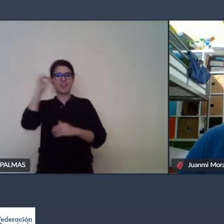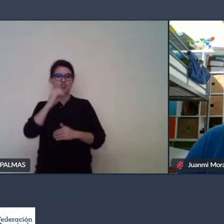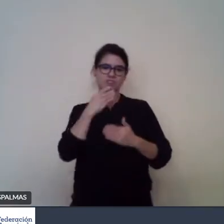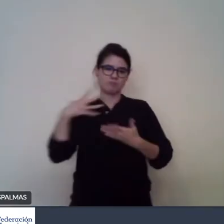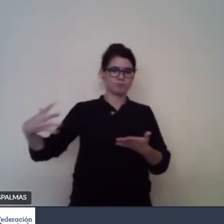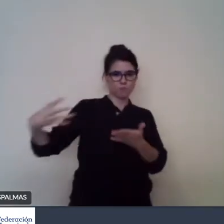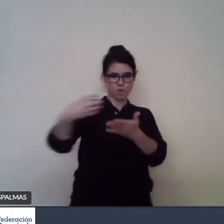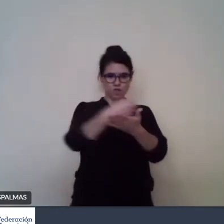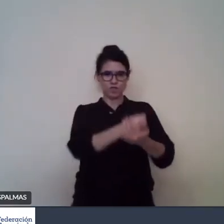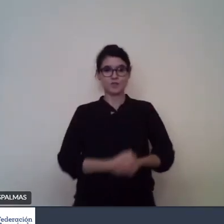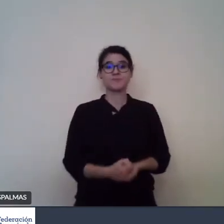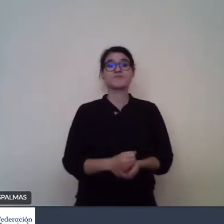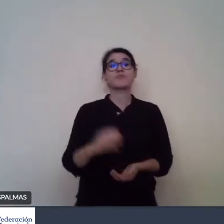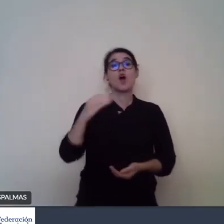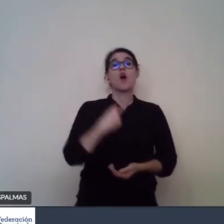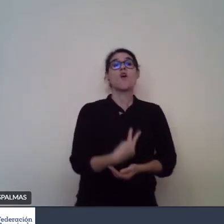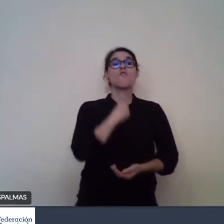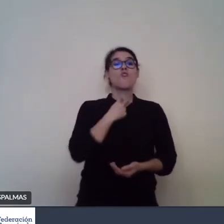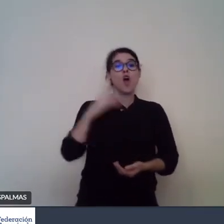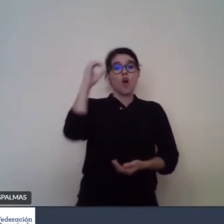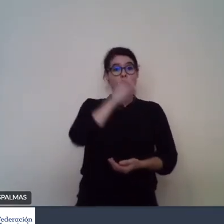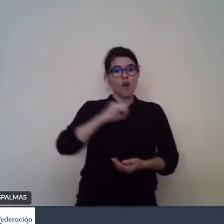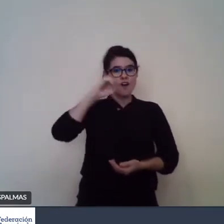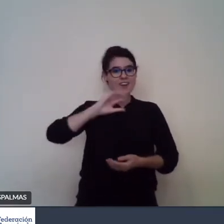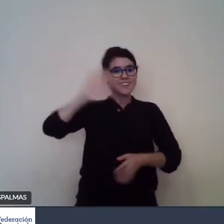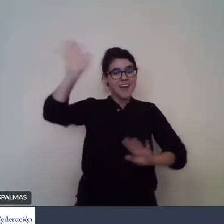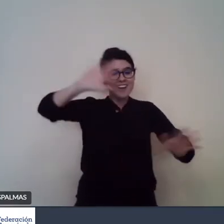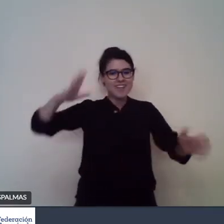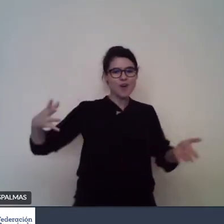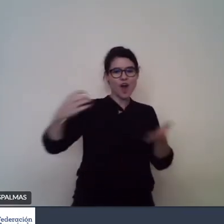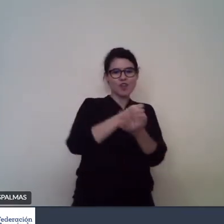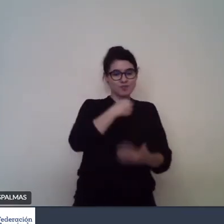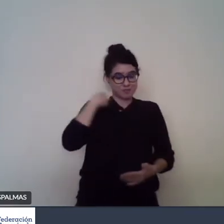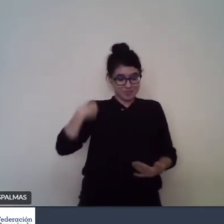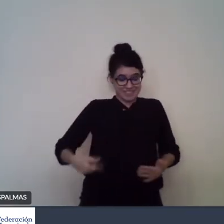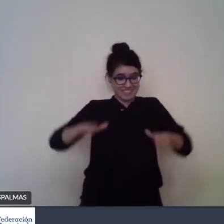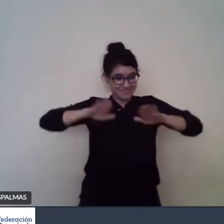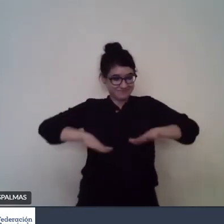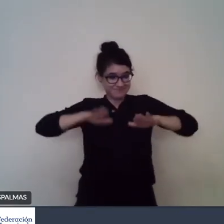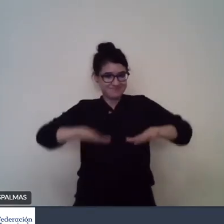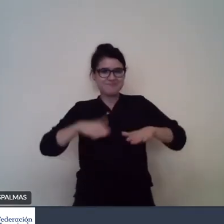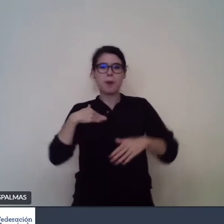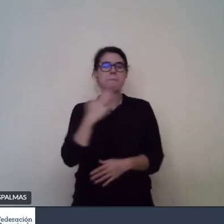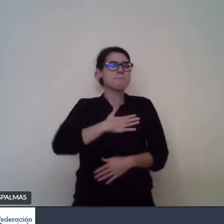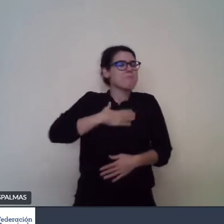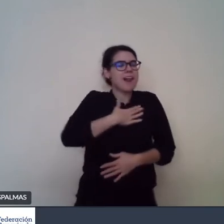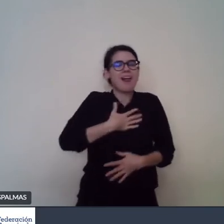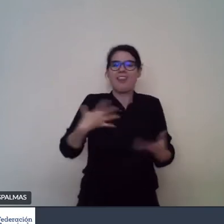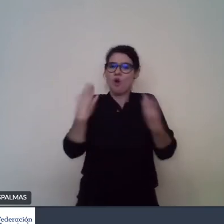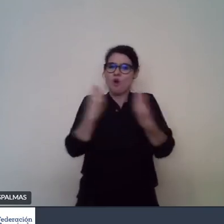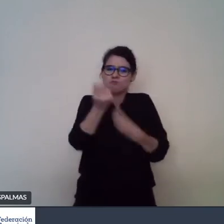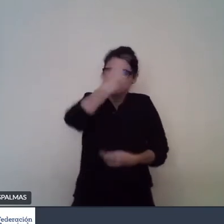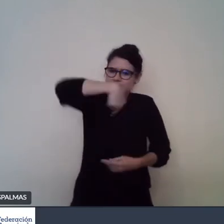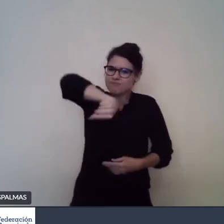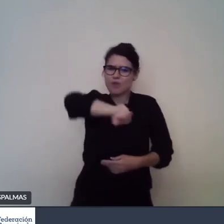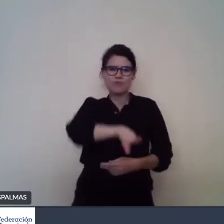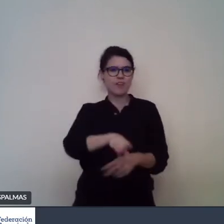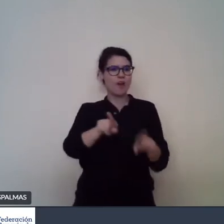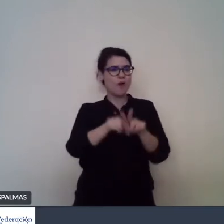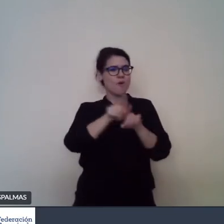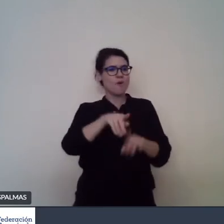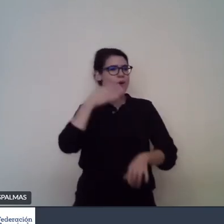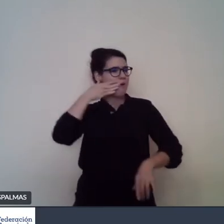Pues saludos a todos desde China. Muchísimas gracias, Juanmi. Un placer, como siempre, estar con vosotros. Y bueno, un honor y un